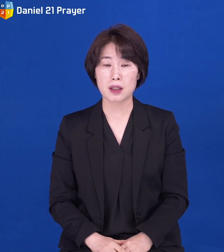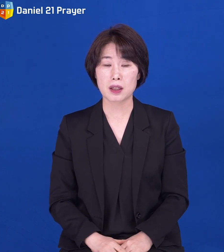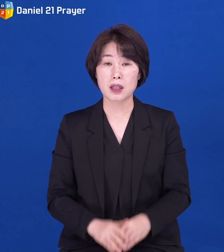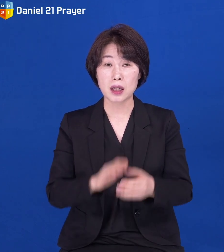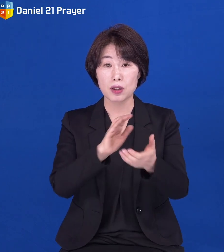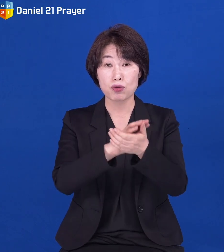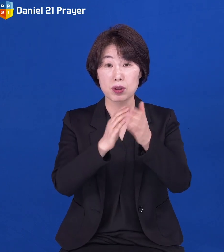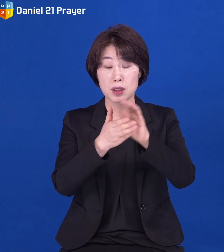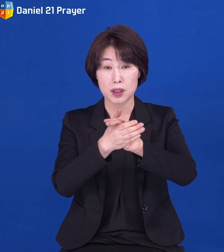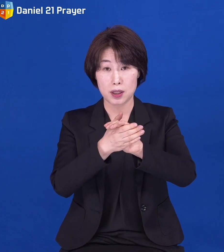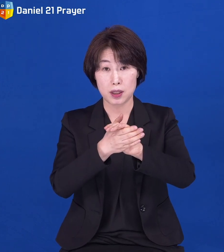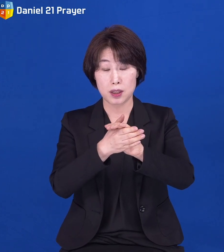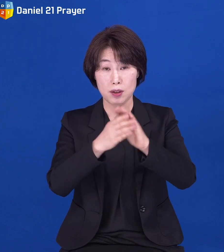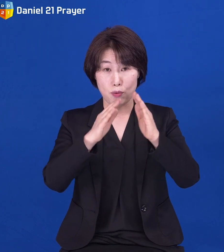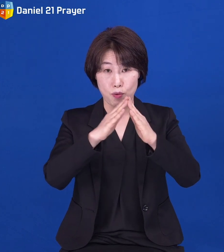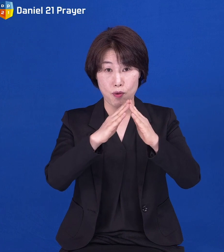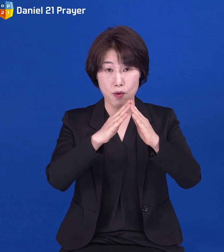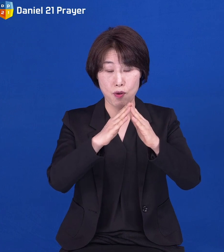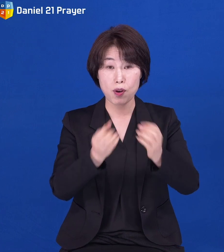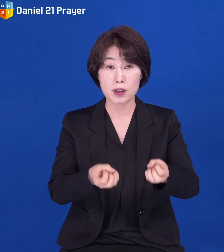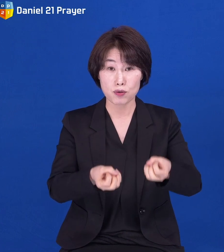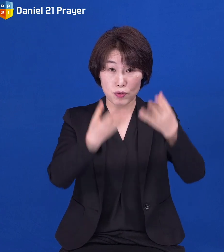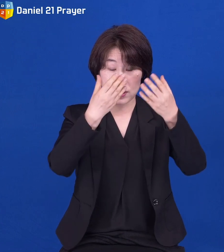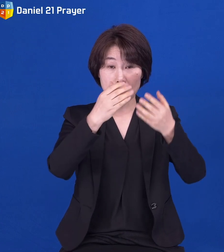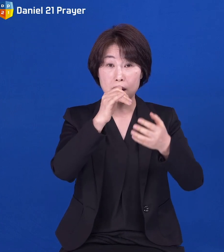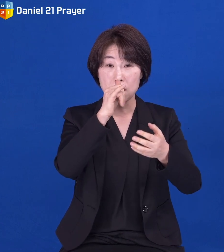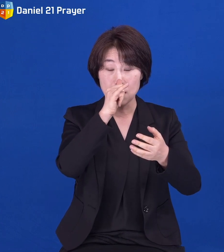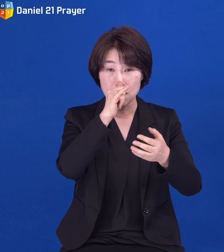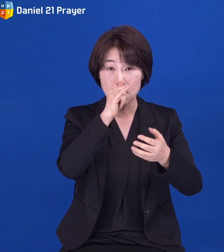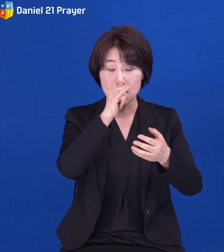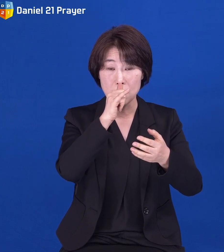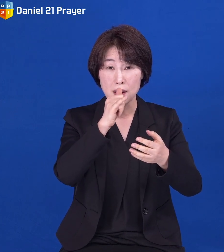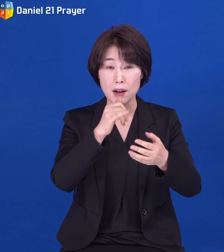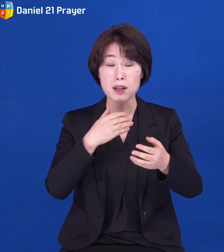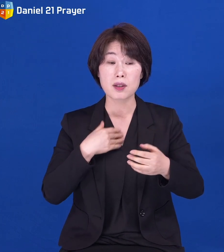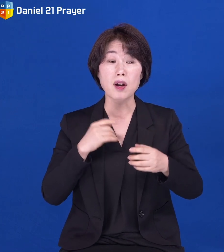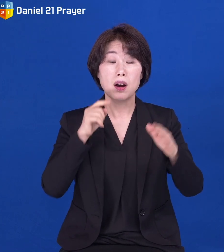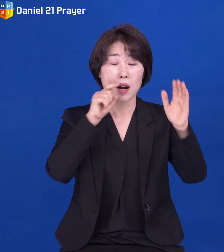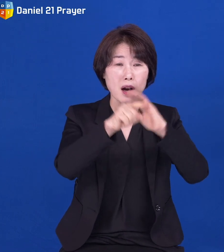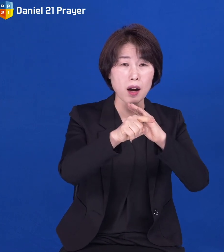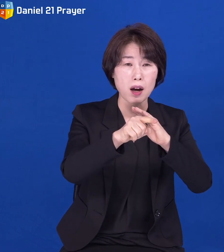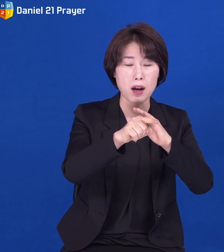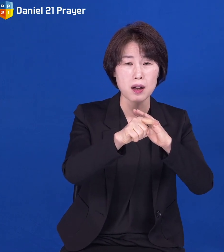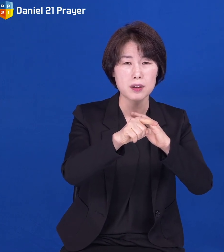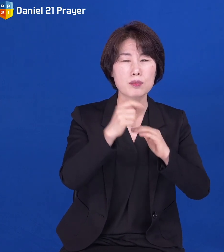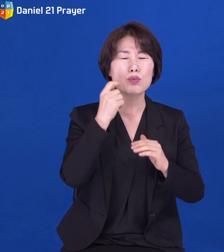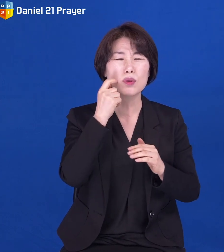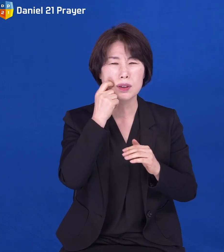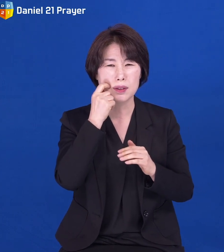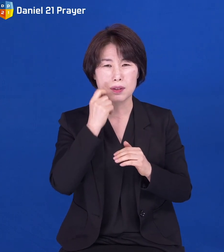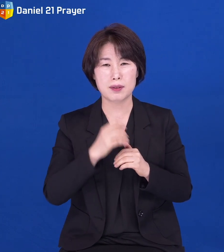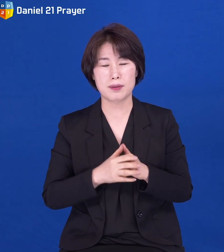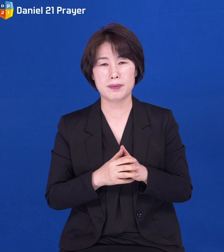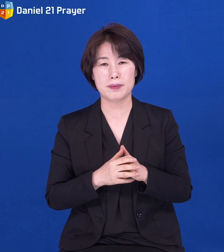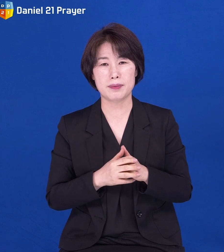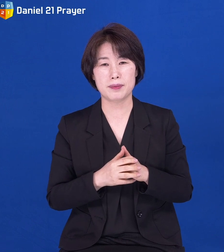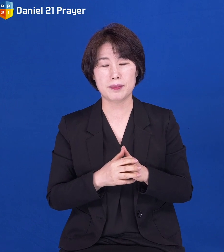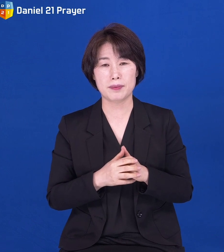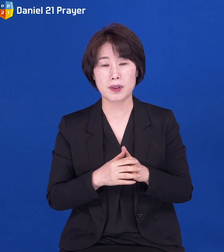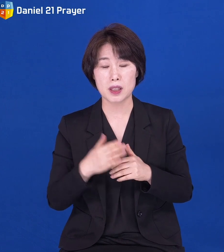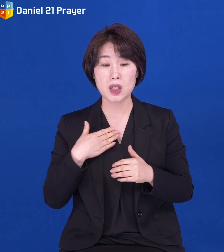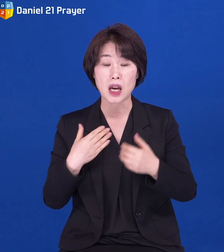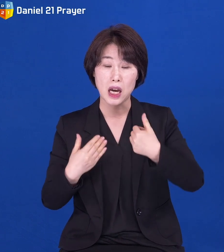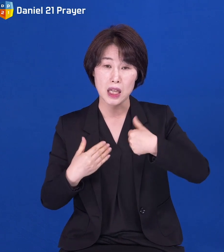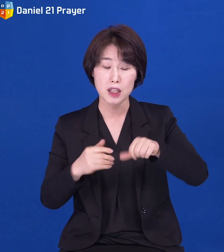봐본 적이 없죠. 이제 유치원에 다 쫓겨나니까 제가 이제 죽전이라는 곳으로 이사를 가가지고 저희 미니를 받아준다는